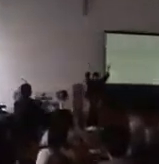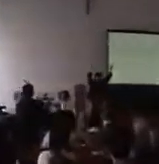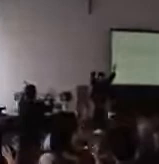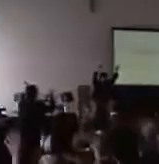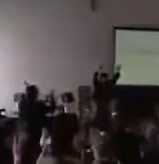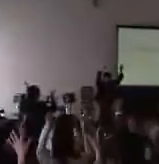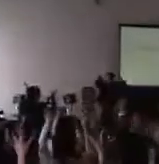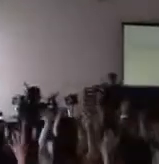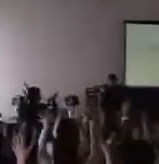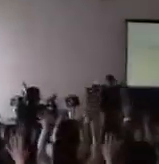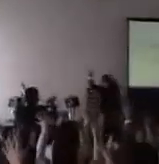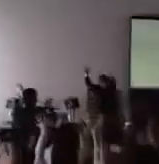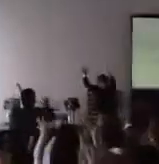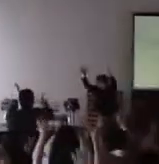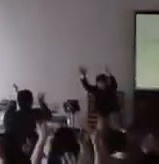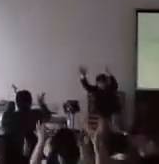ハレルヤ。ハレルヤ。